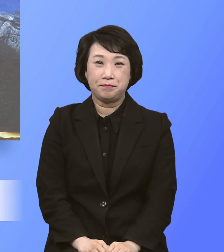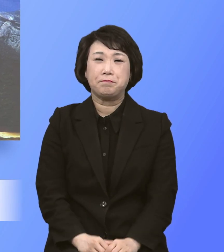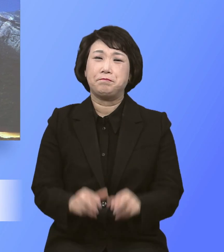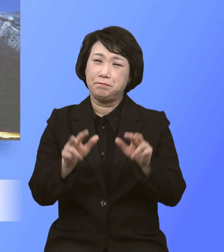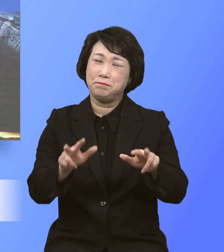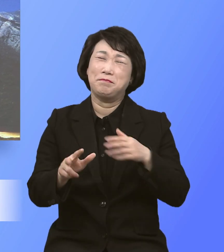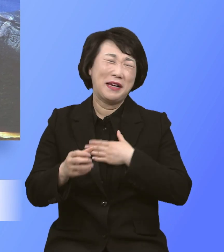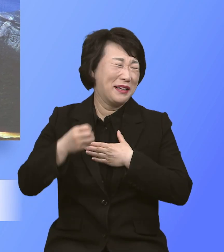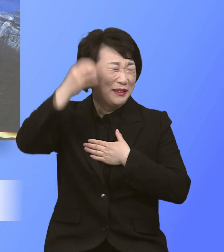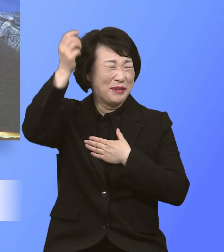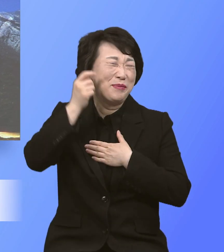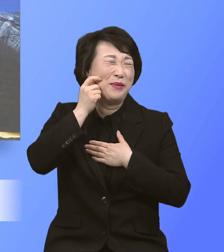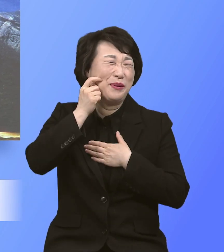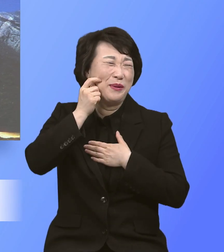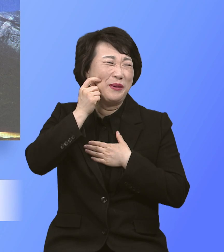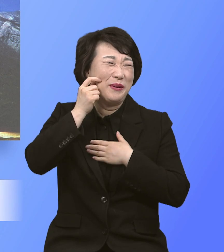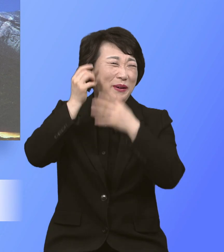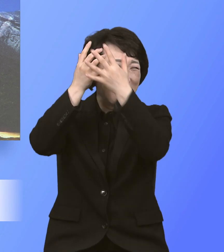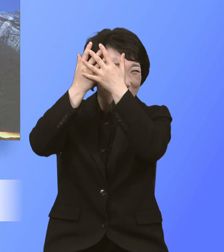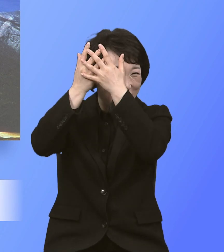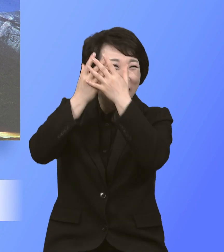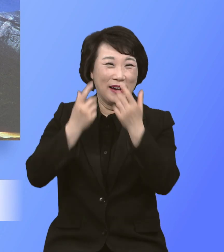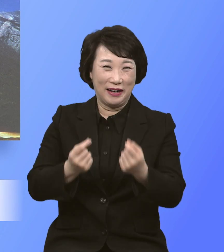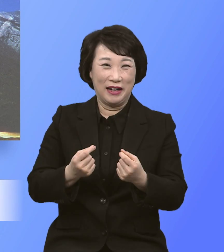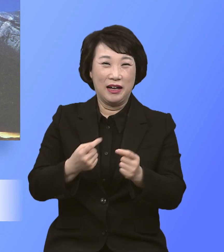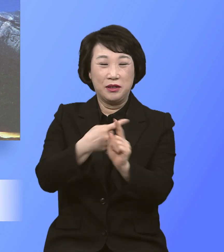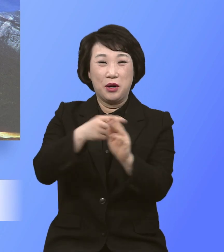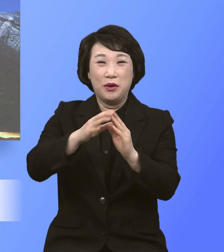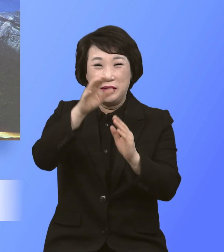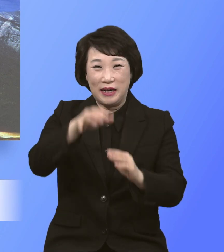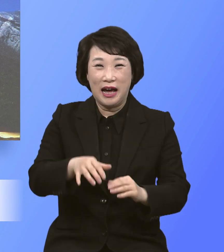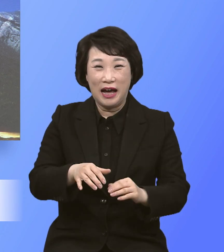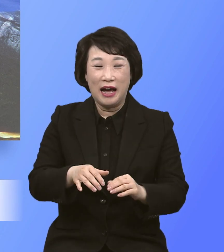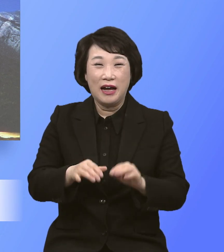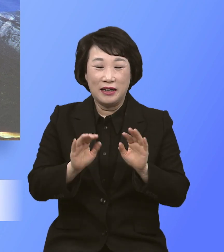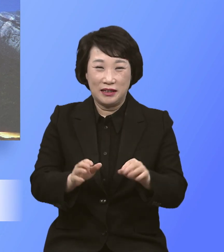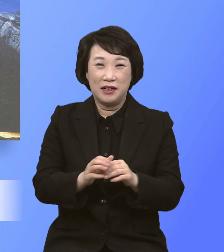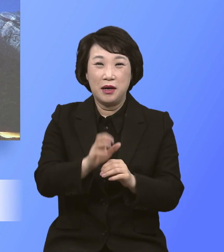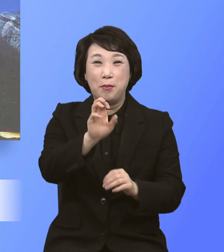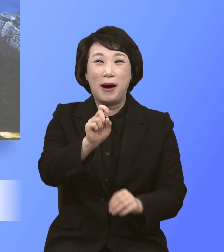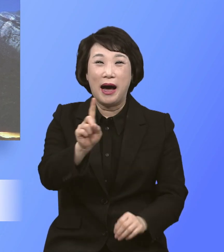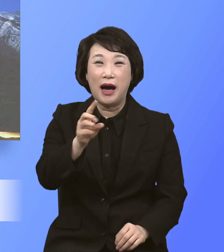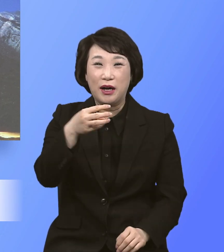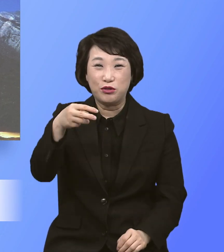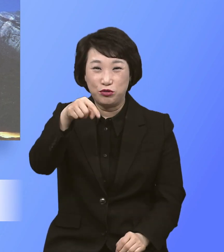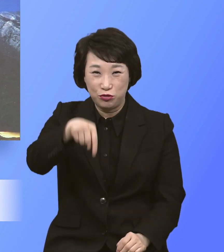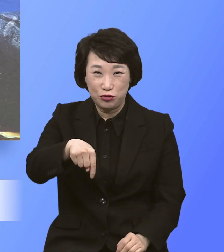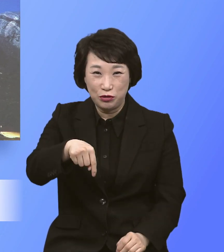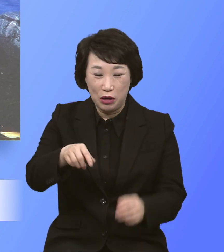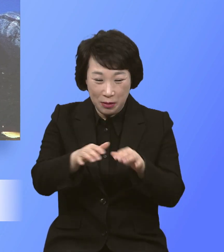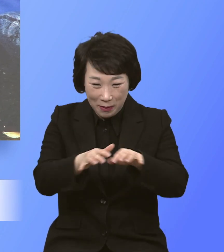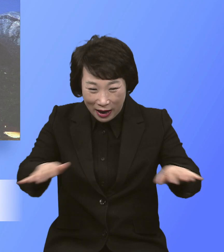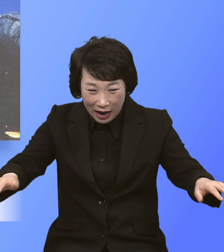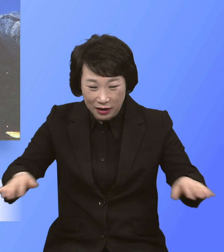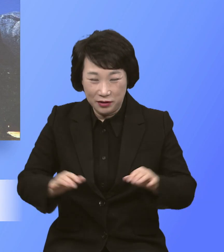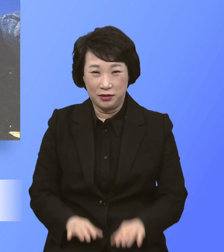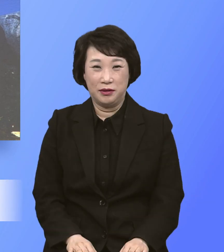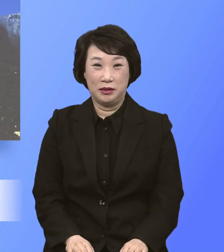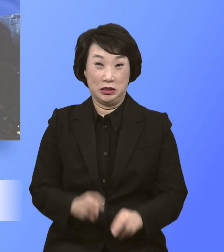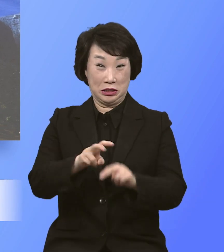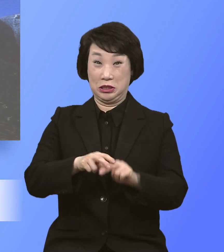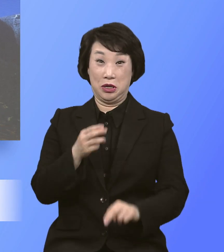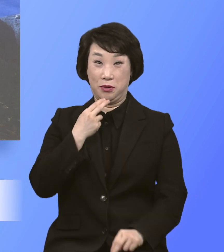지금도 잊어버리지 않아요. 교회가 맨바닥이잖아요. 근데 전